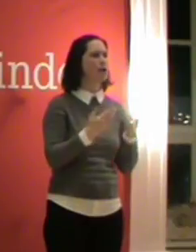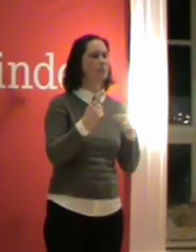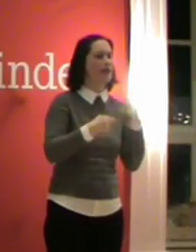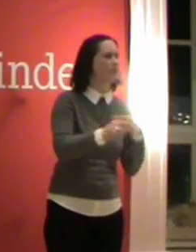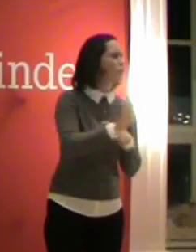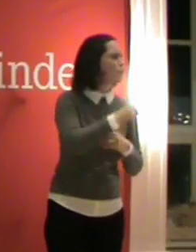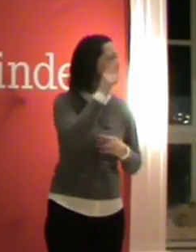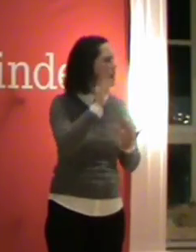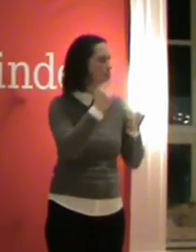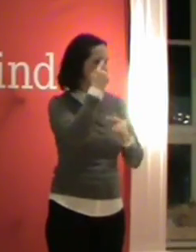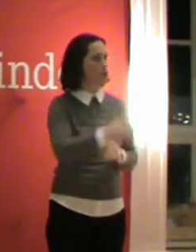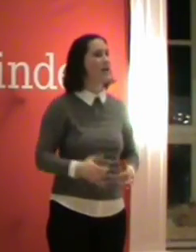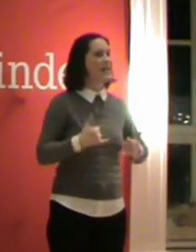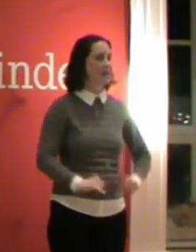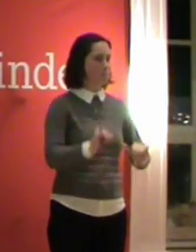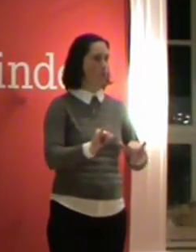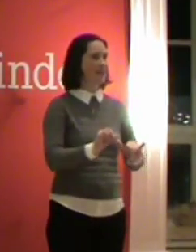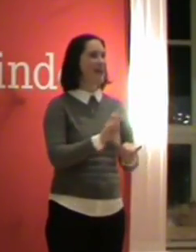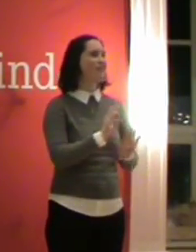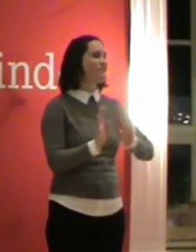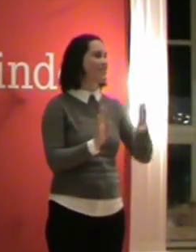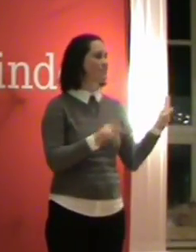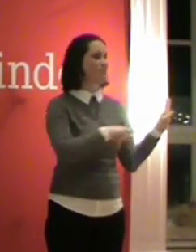Entwicklung ausmacht. Er ist geboren im Westfälischen,